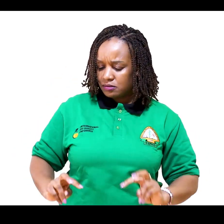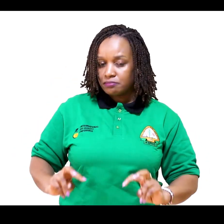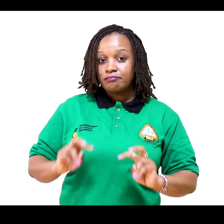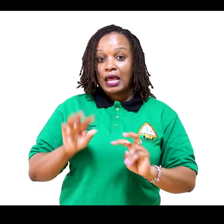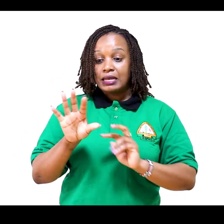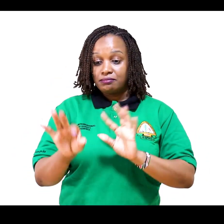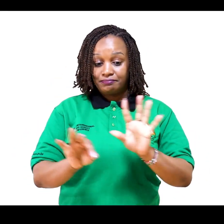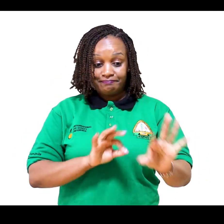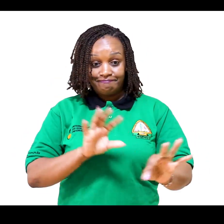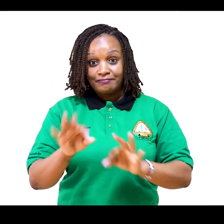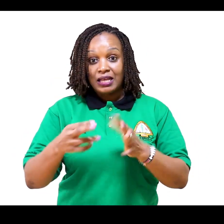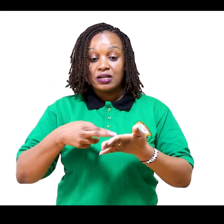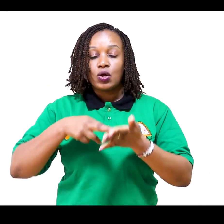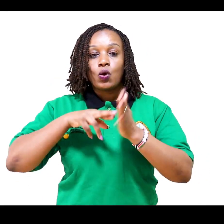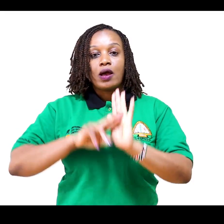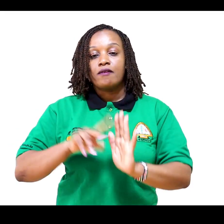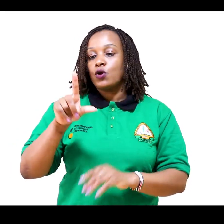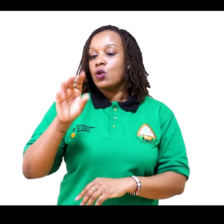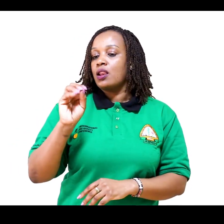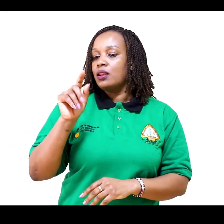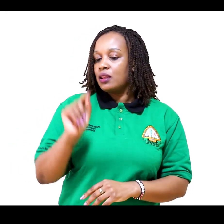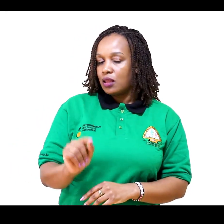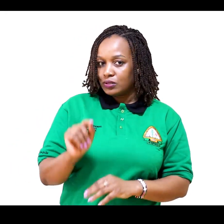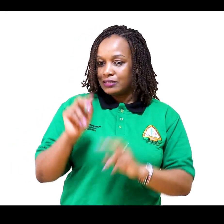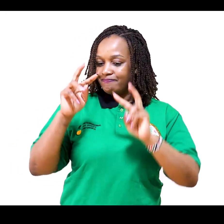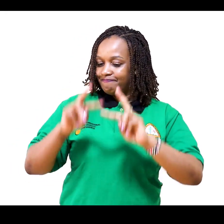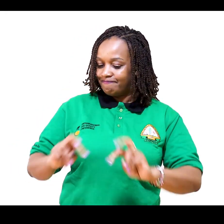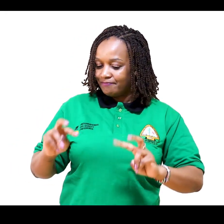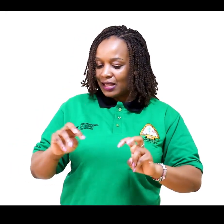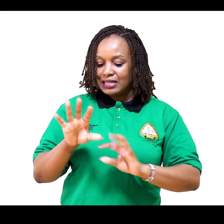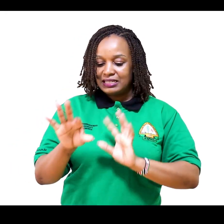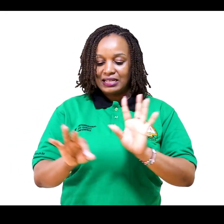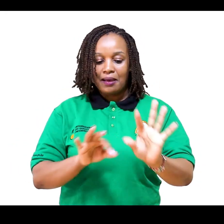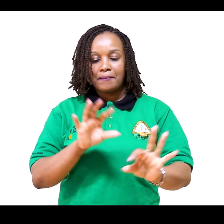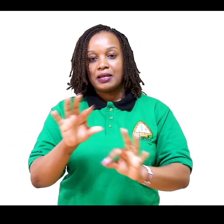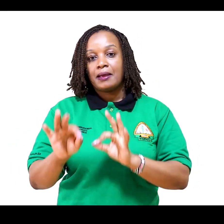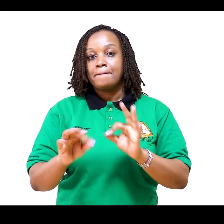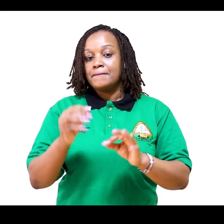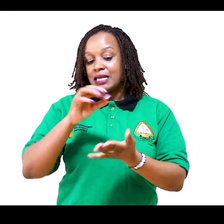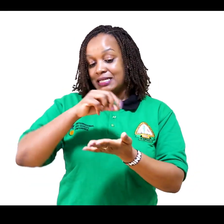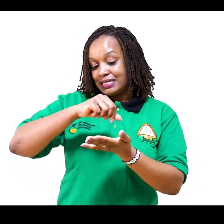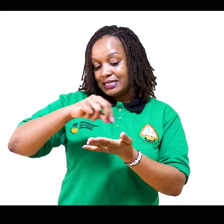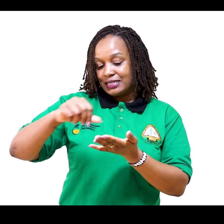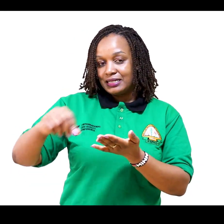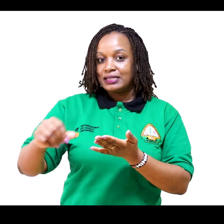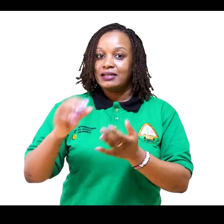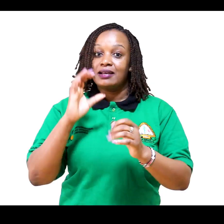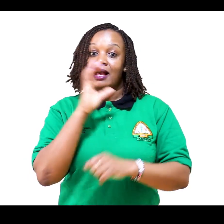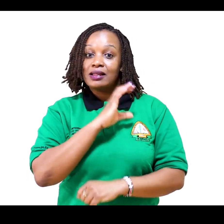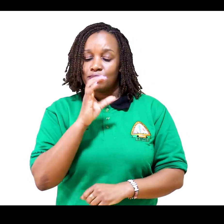sampuli, hitaji ni ombi la ukaguzi wa shamba na sampuli na mfanyabiashara wa mbegu. Gharama